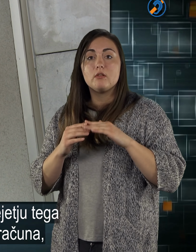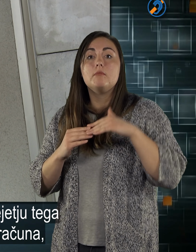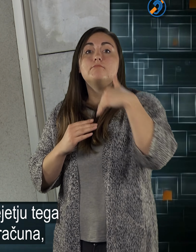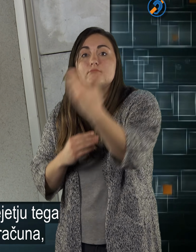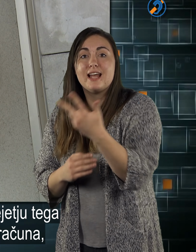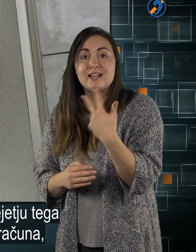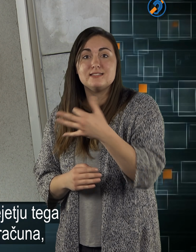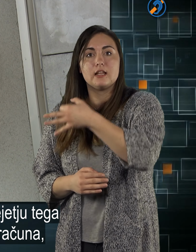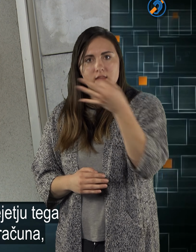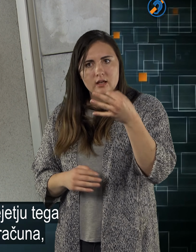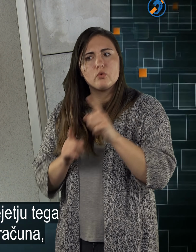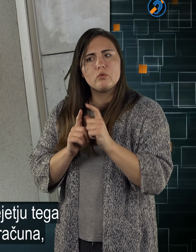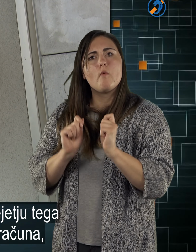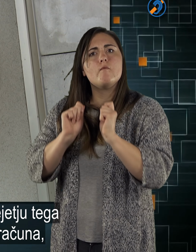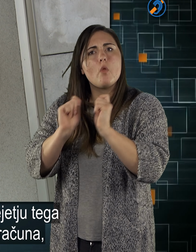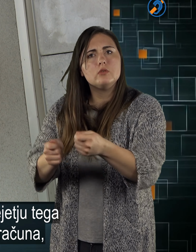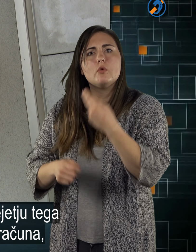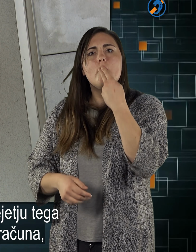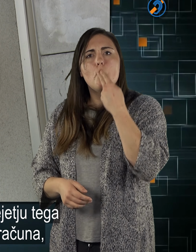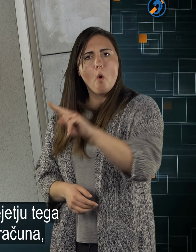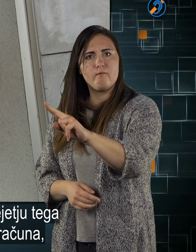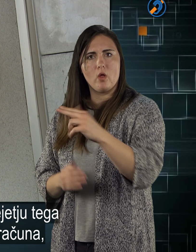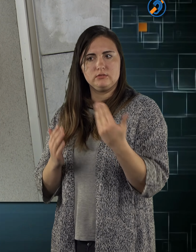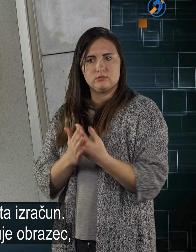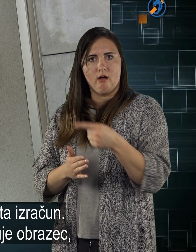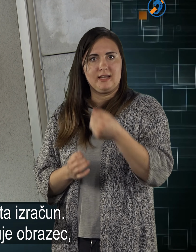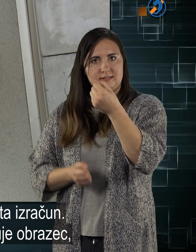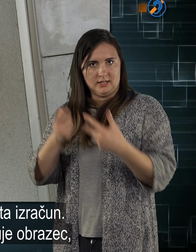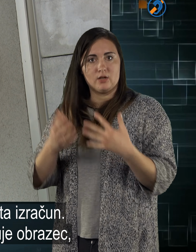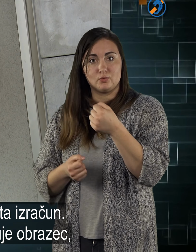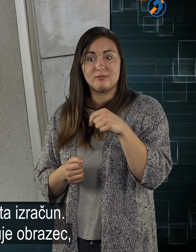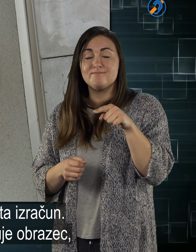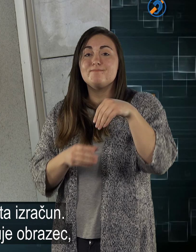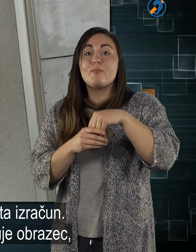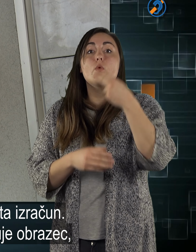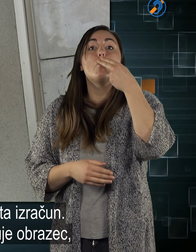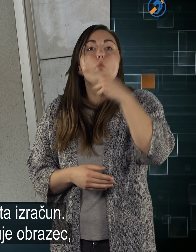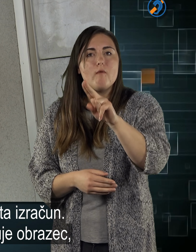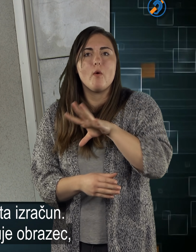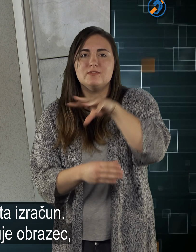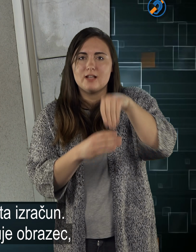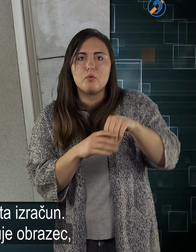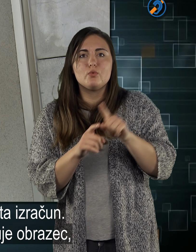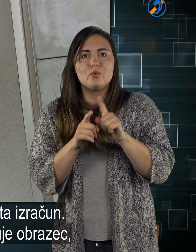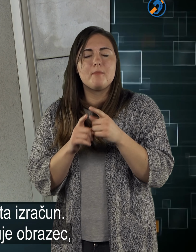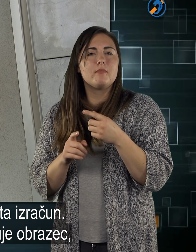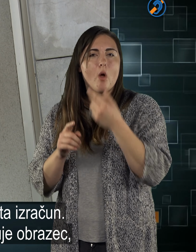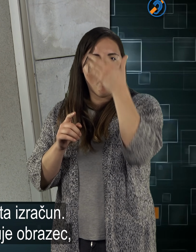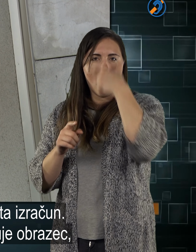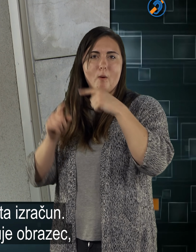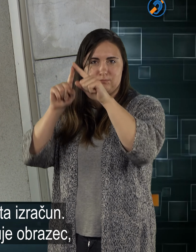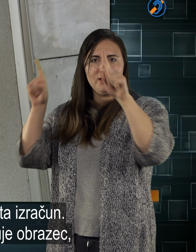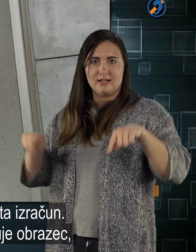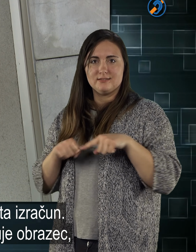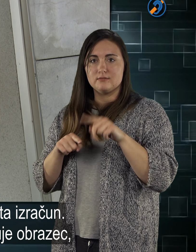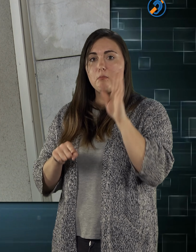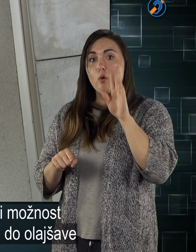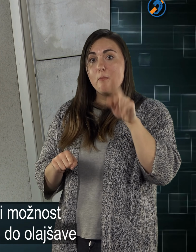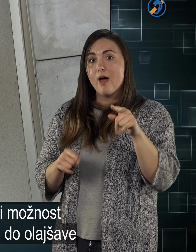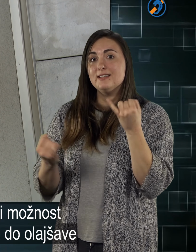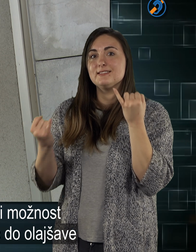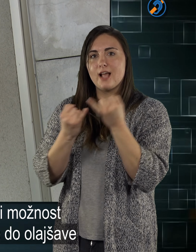dneh po prejetju tega informativnega izračuna vložijo ugovor zoper ta izračun. Ugovor namreč vsebuje